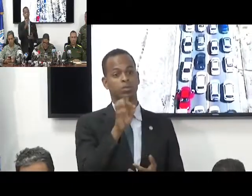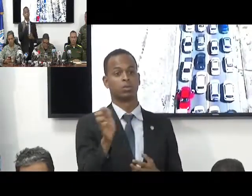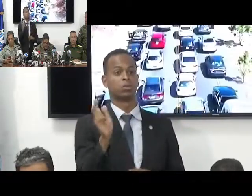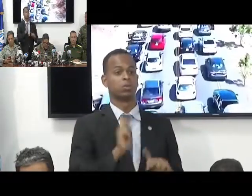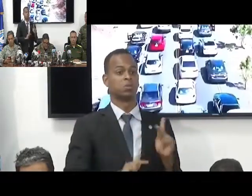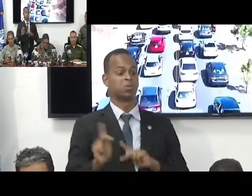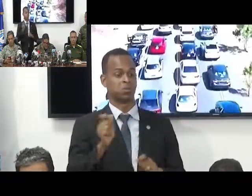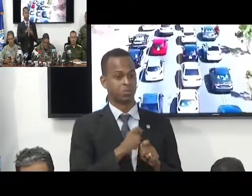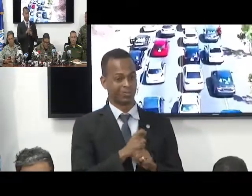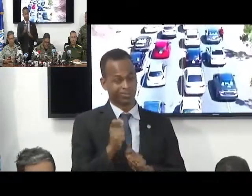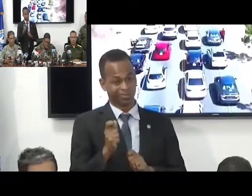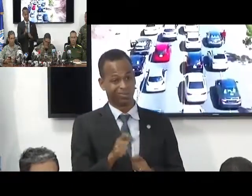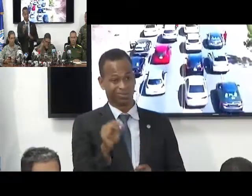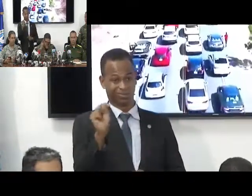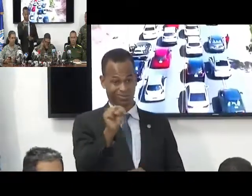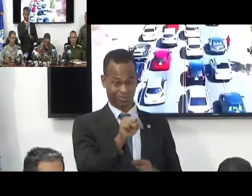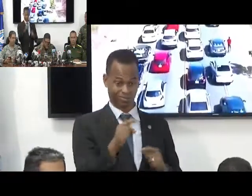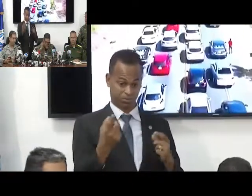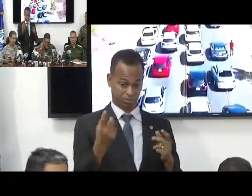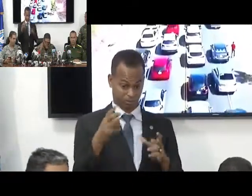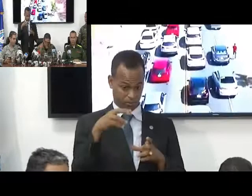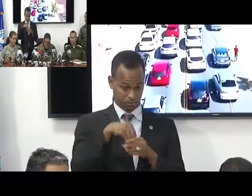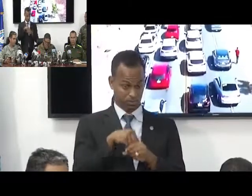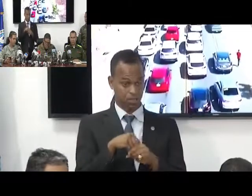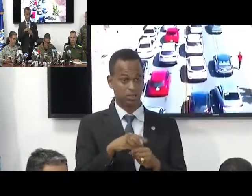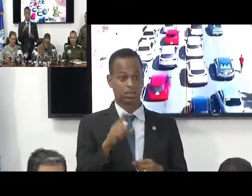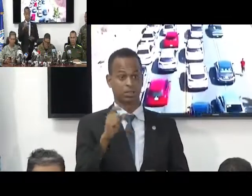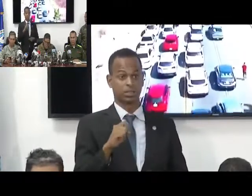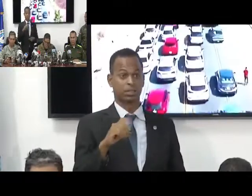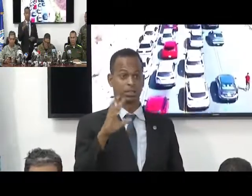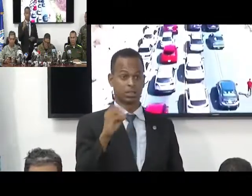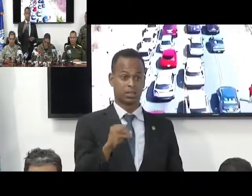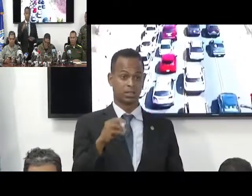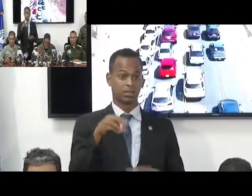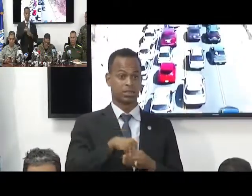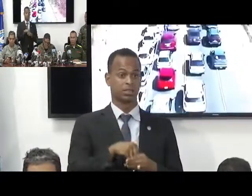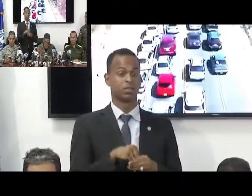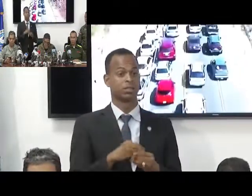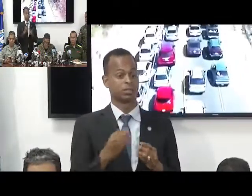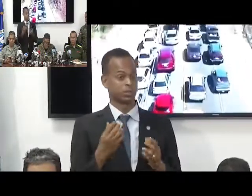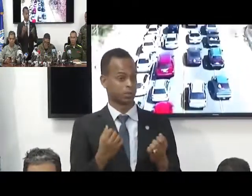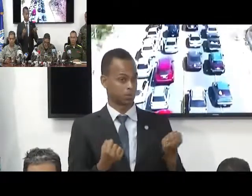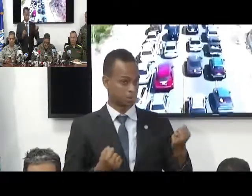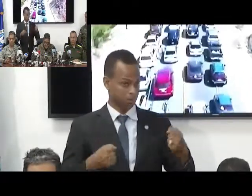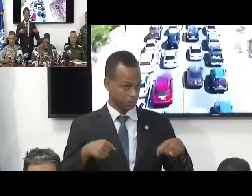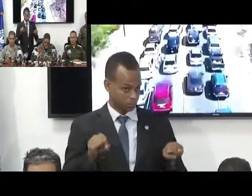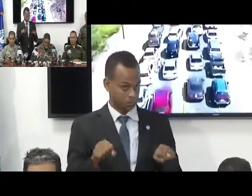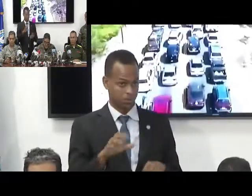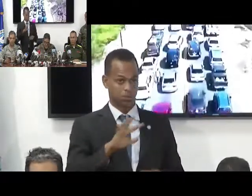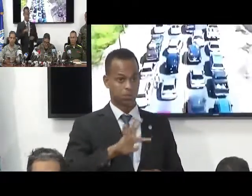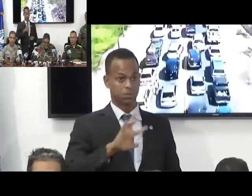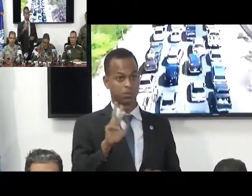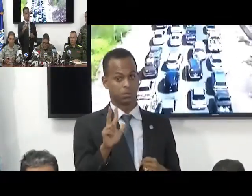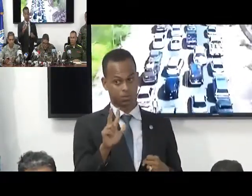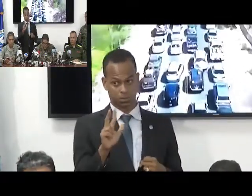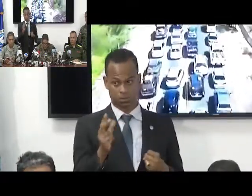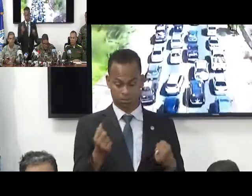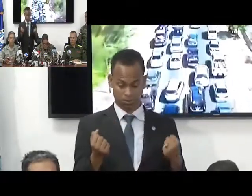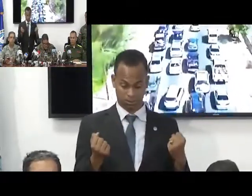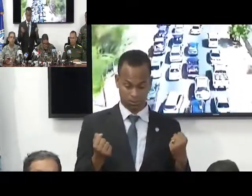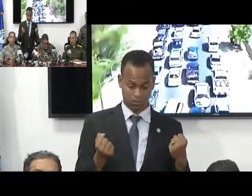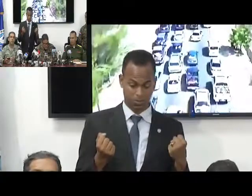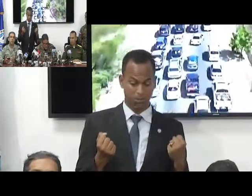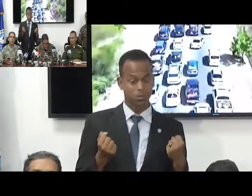personas afectadas. De los accidentes registrados, 150 involucran motocicletas y 53 vehículos livianos, 6